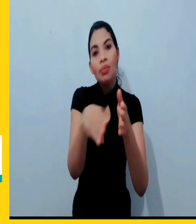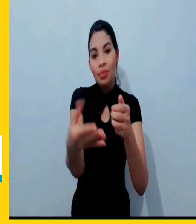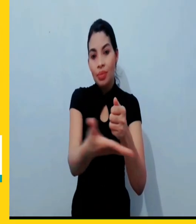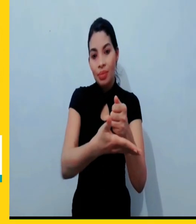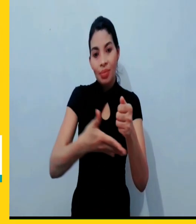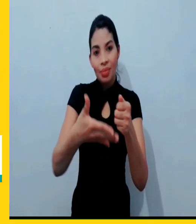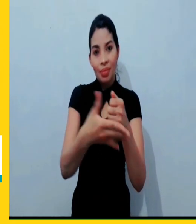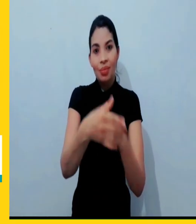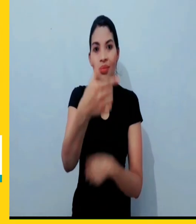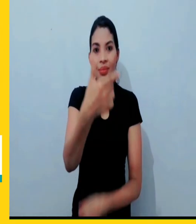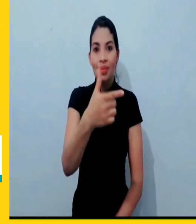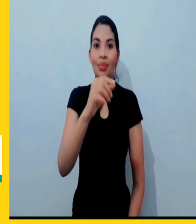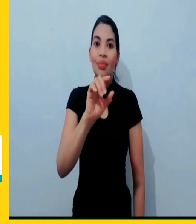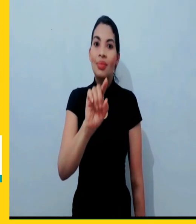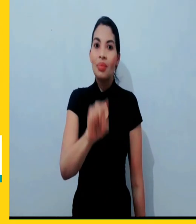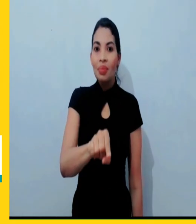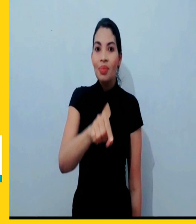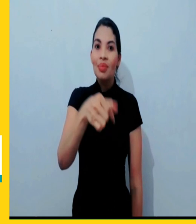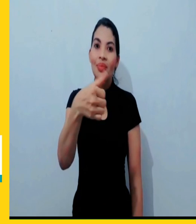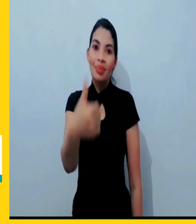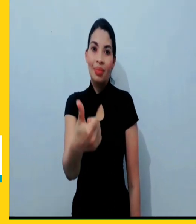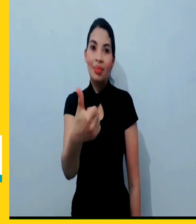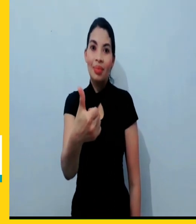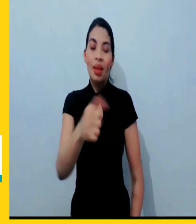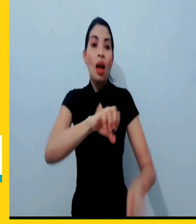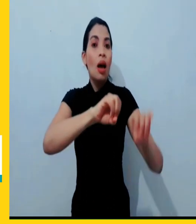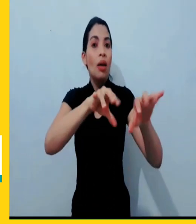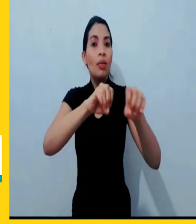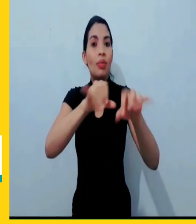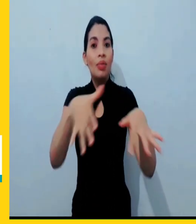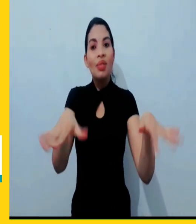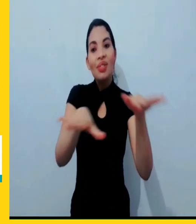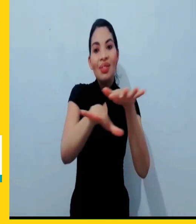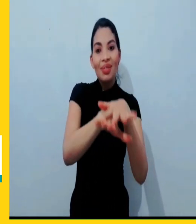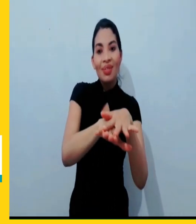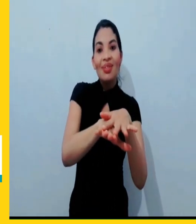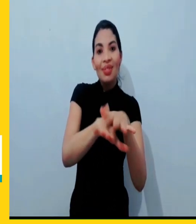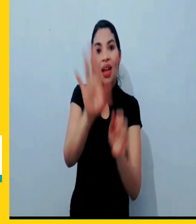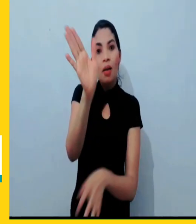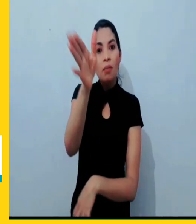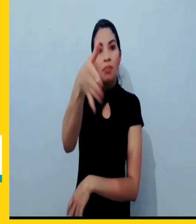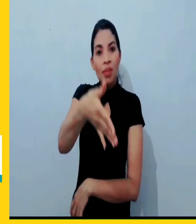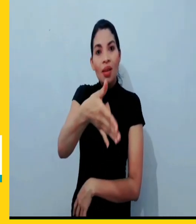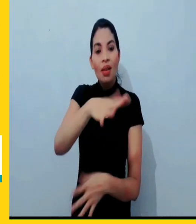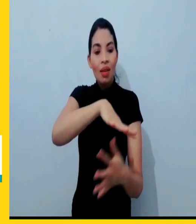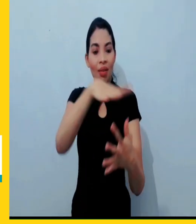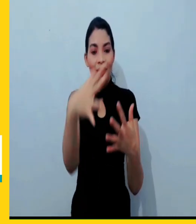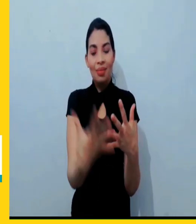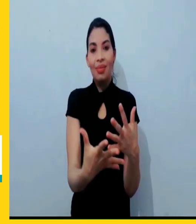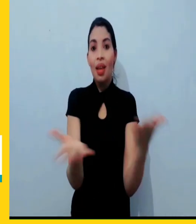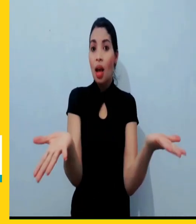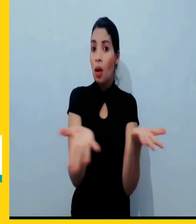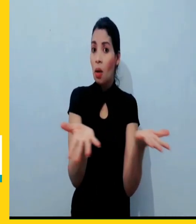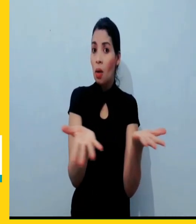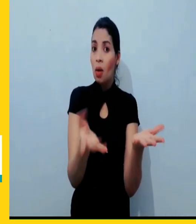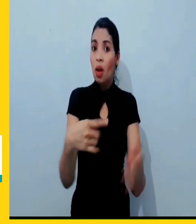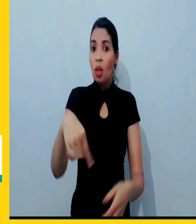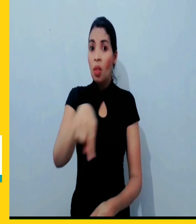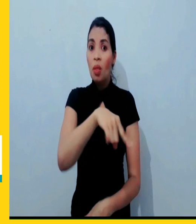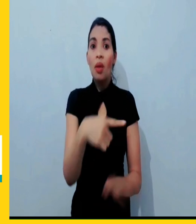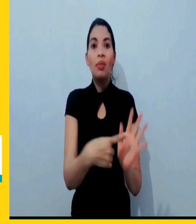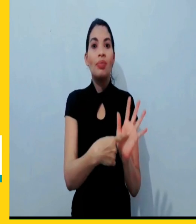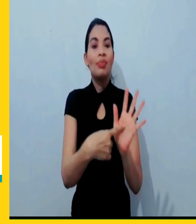Fundamentação teórica. 2.1. Educação inclusiva Libras.